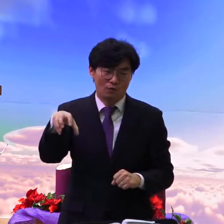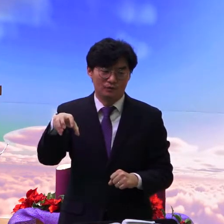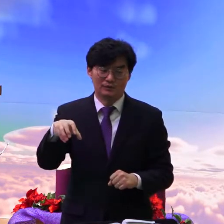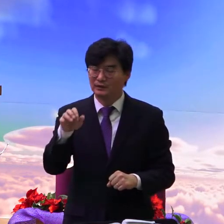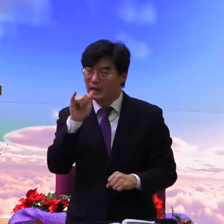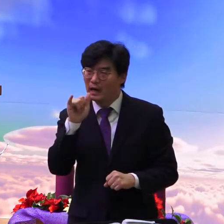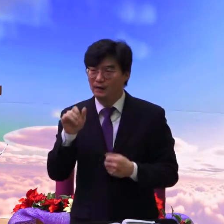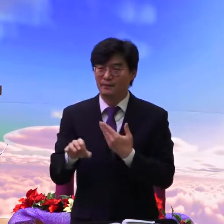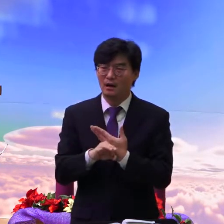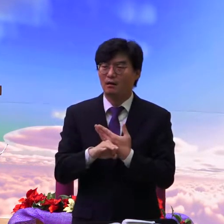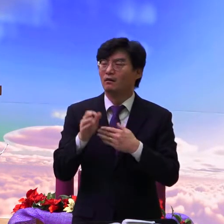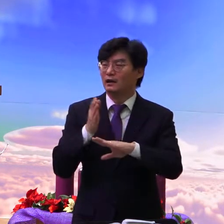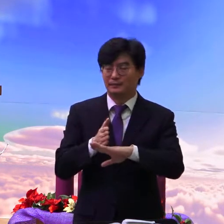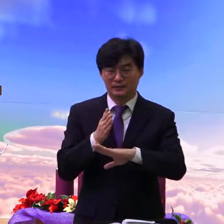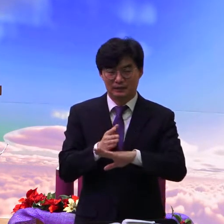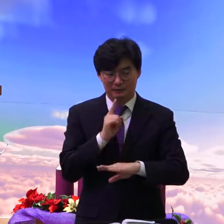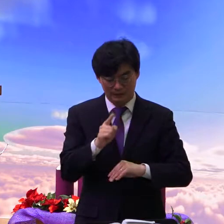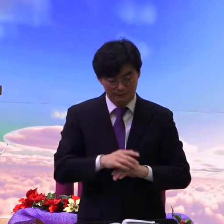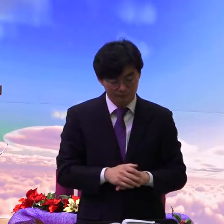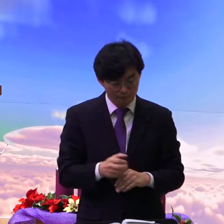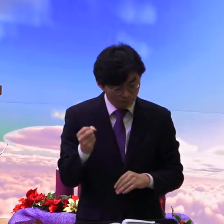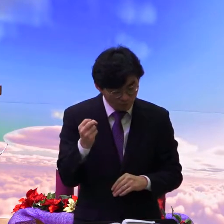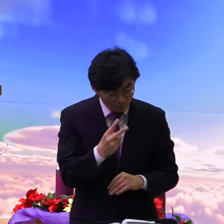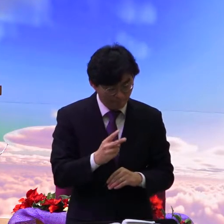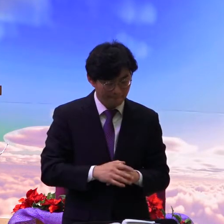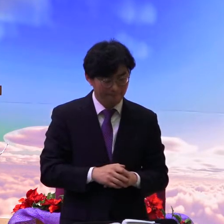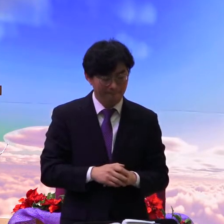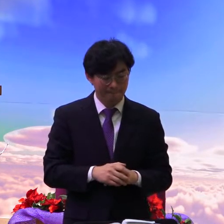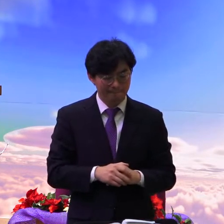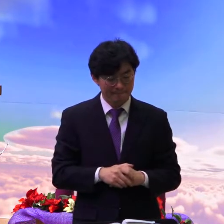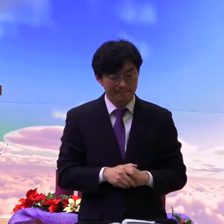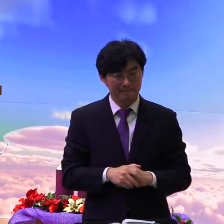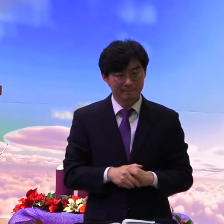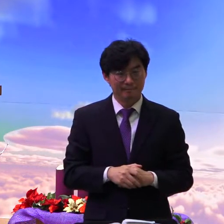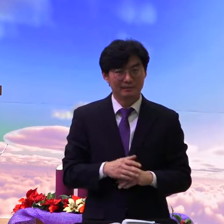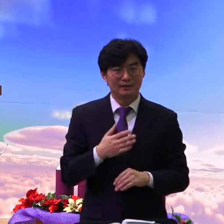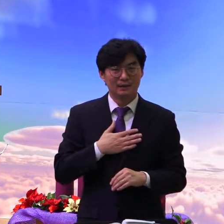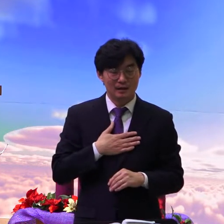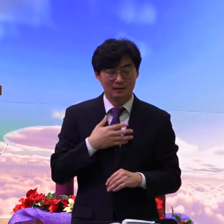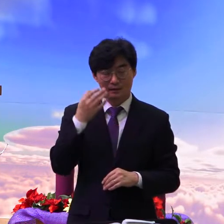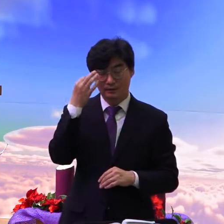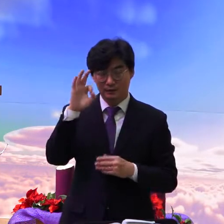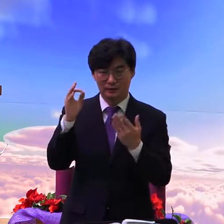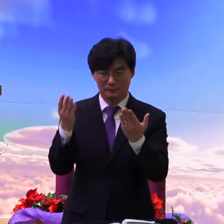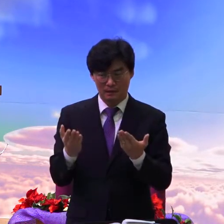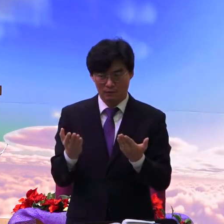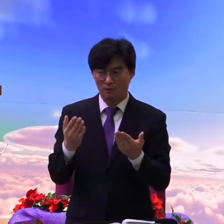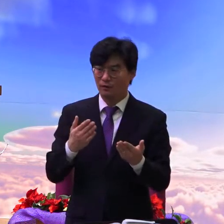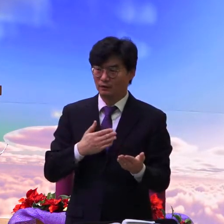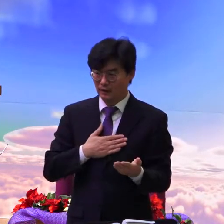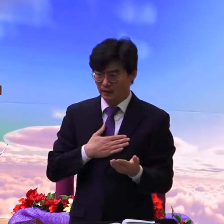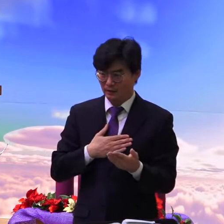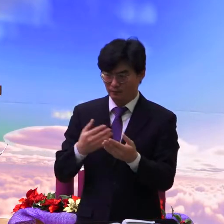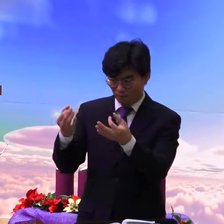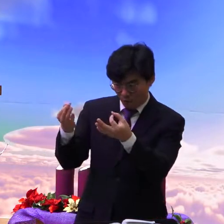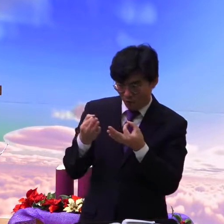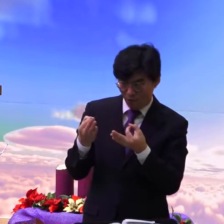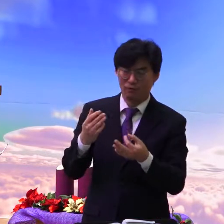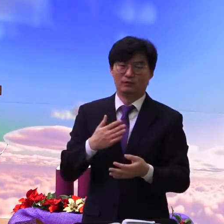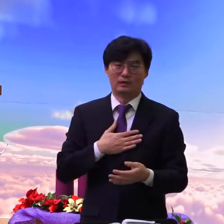감사한 일이죠. 게다가 여러분, 나를 인정하고 나를 아시고